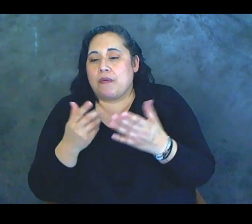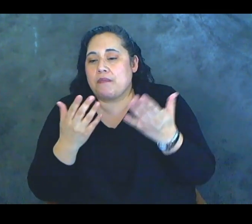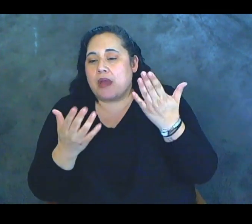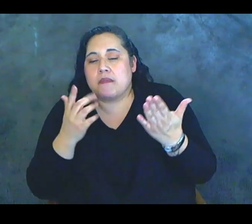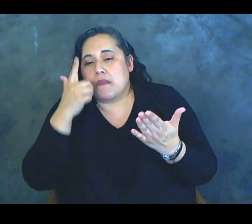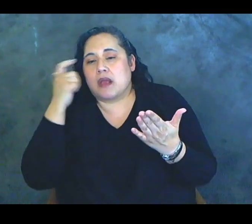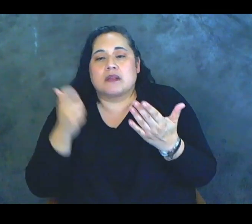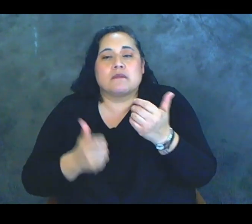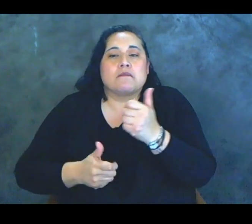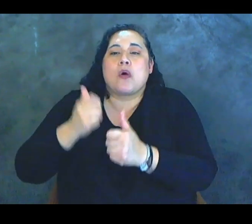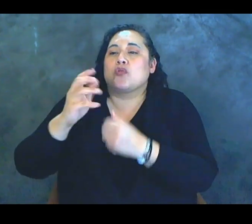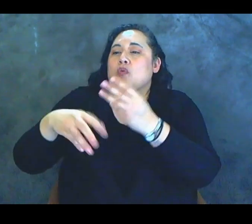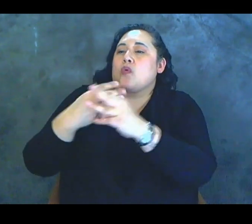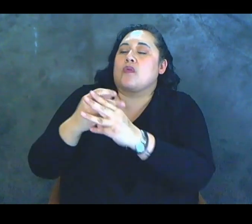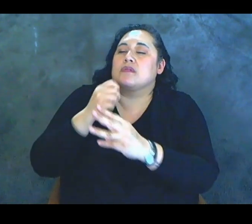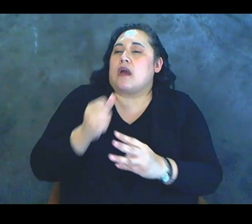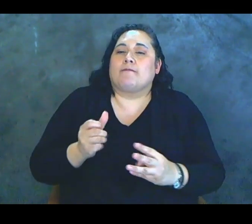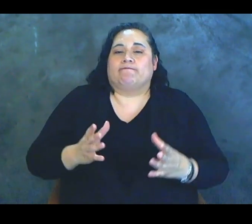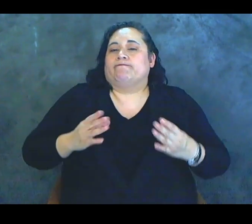de las personas.